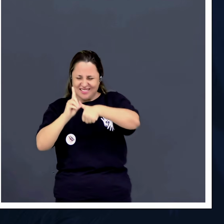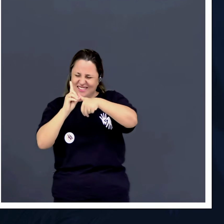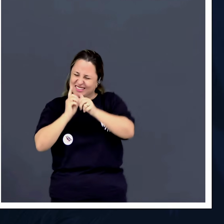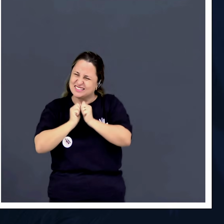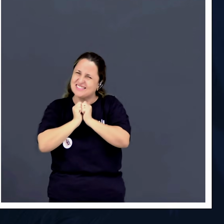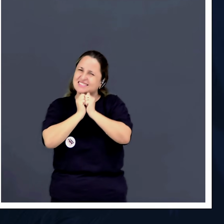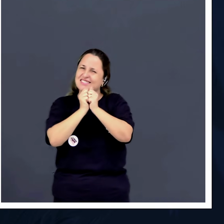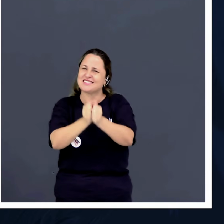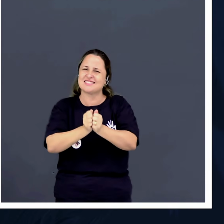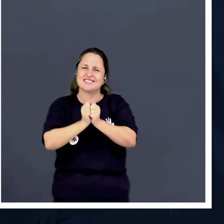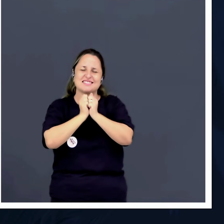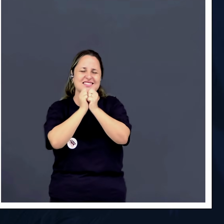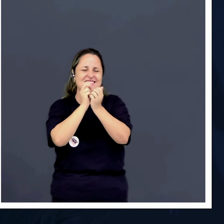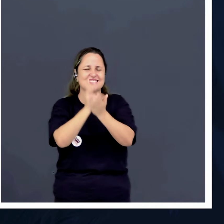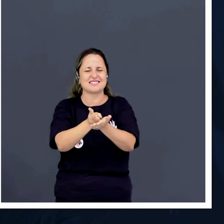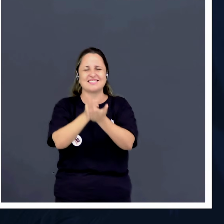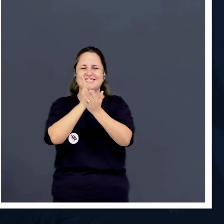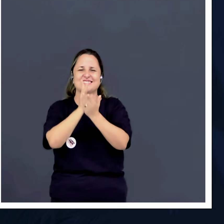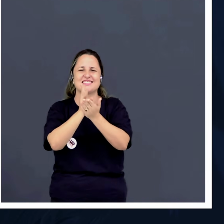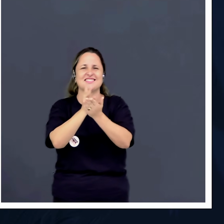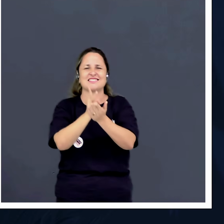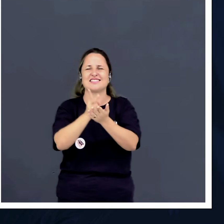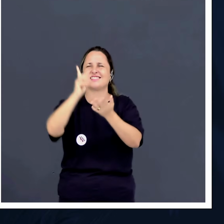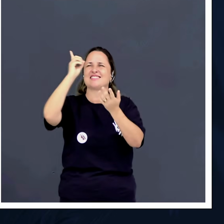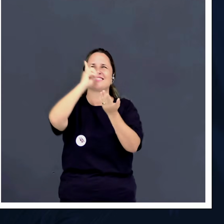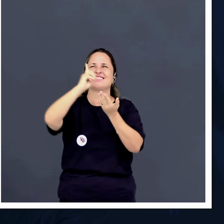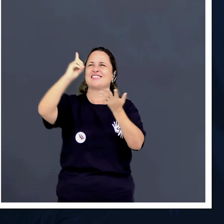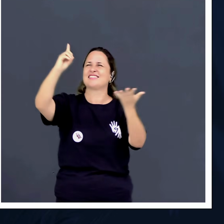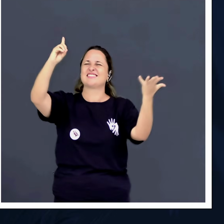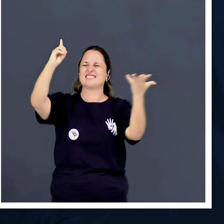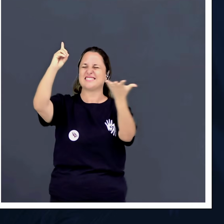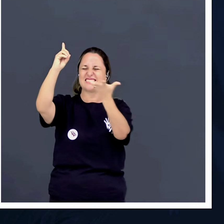vidas. Ele é o teu sustento.